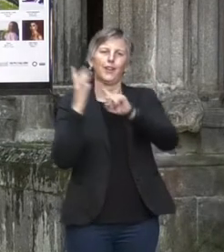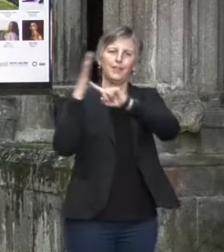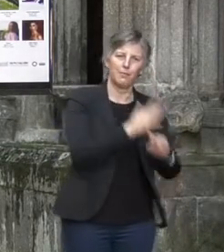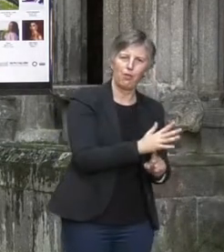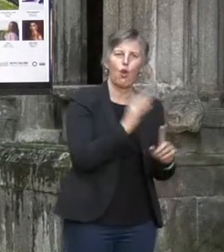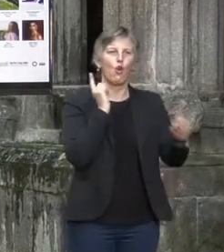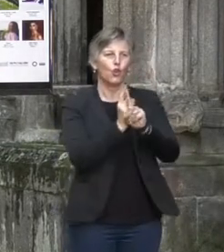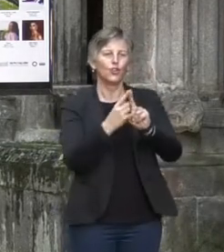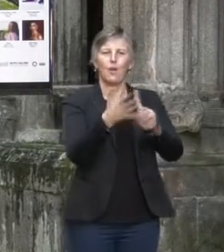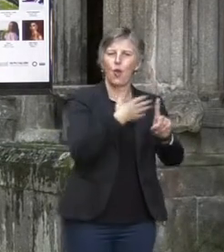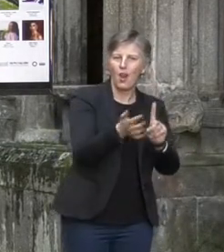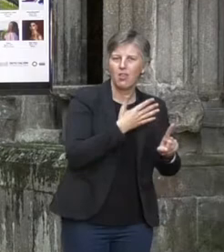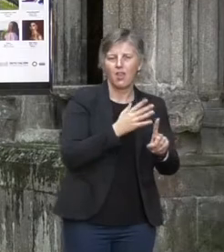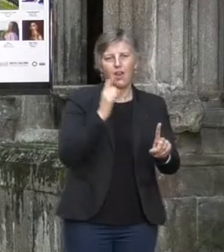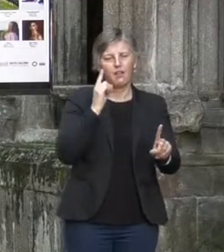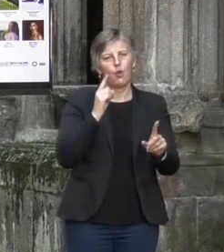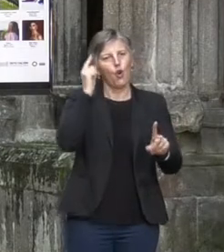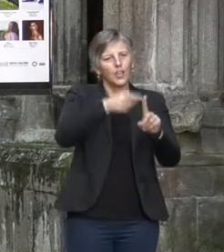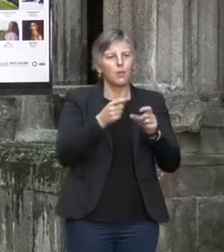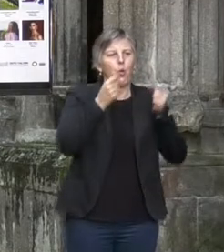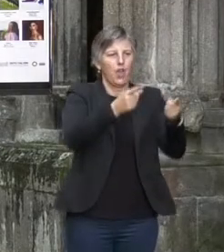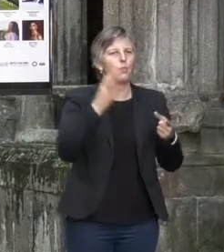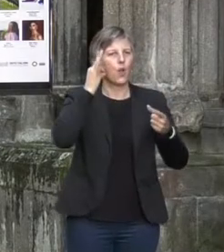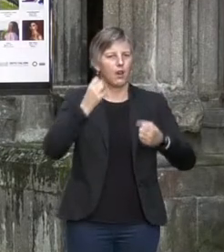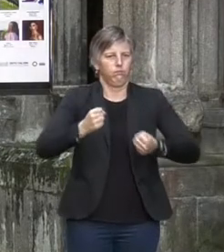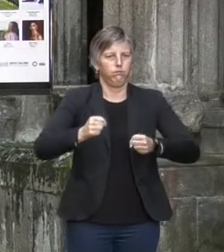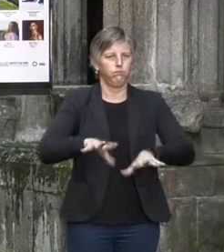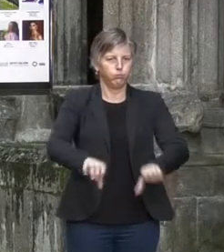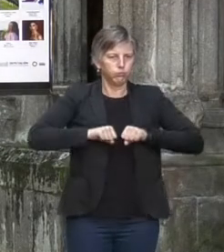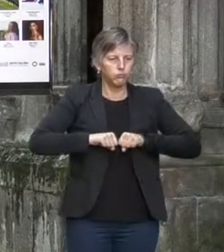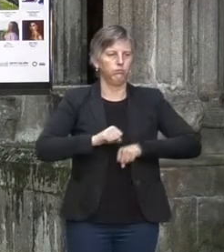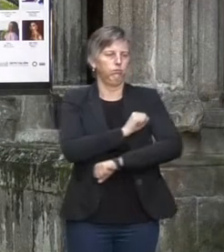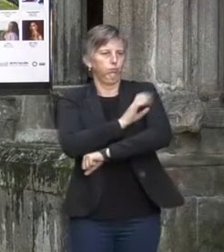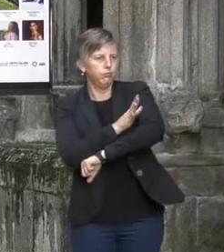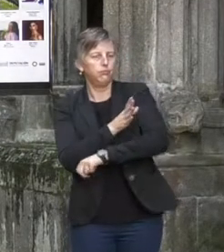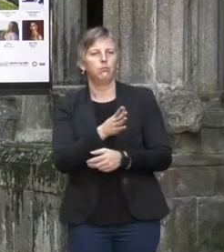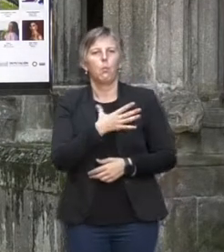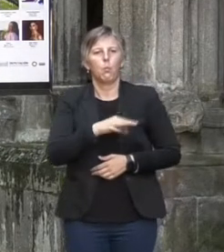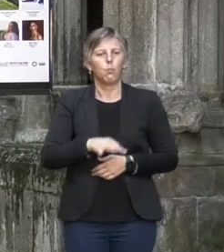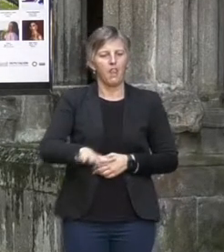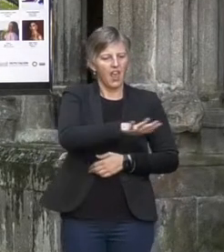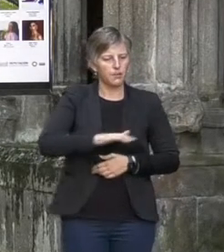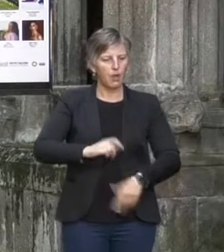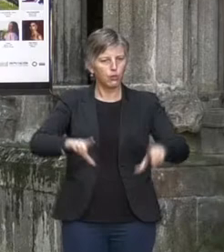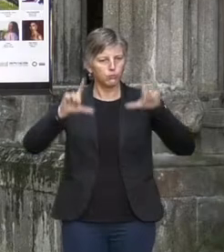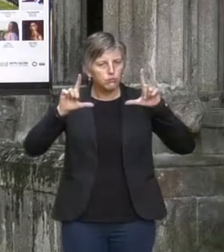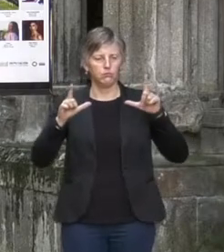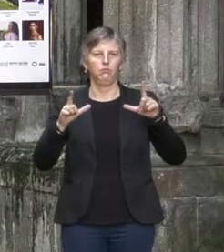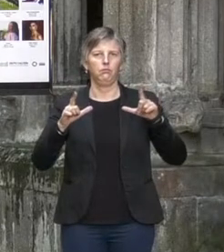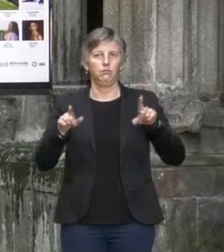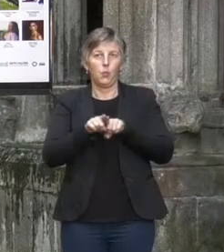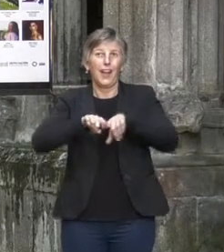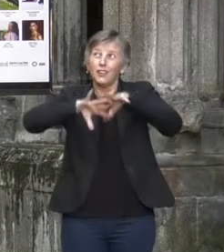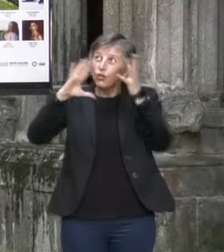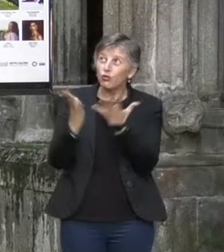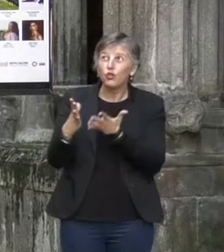as violencias, para empoderar as mulleres e que poidan ocupar os espacios que lle corresponden a metade de